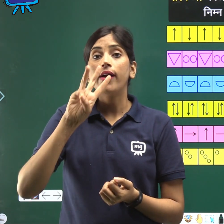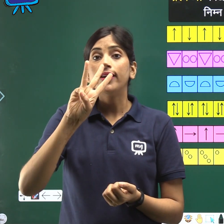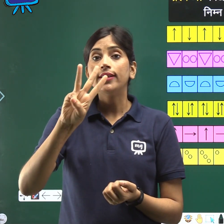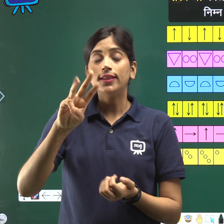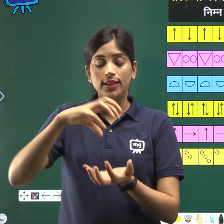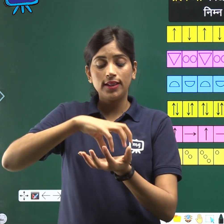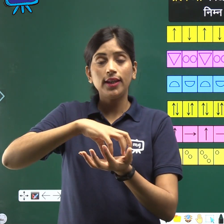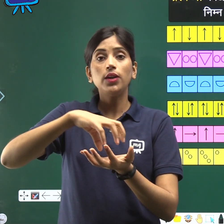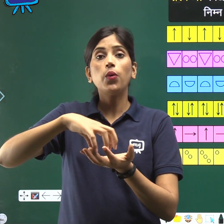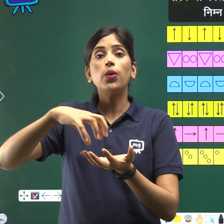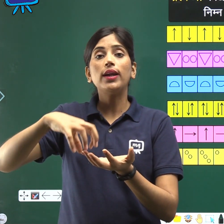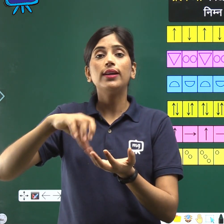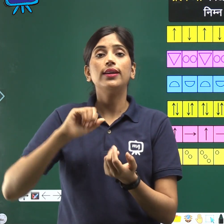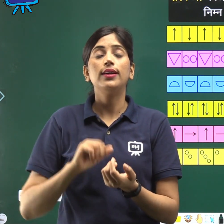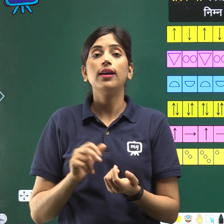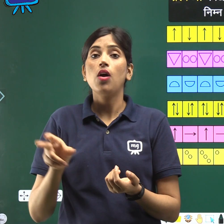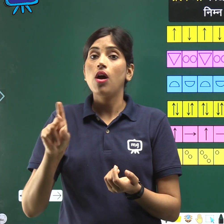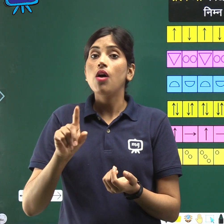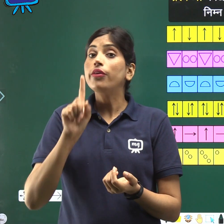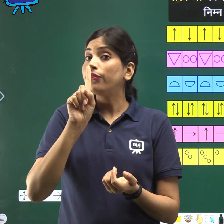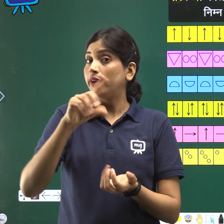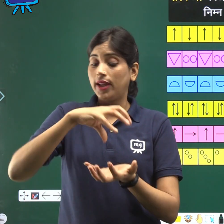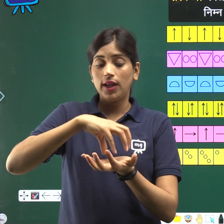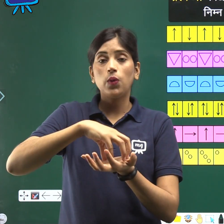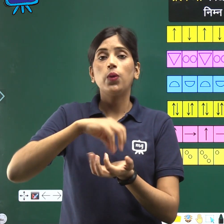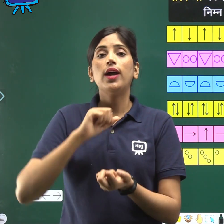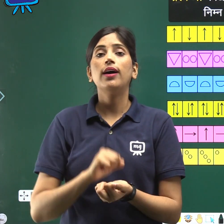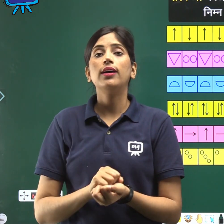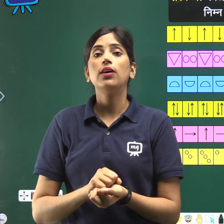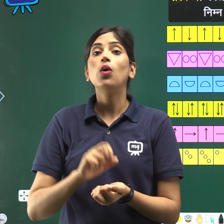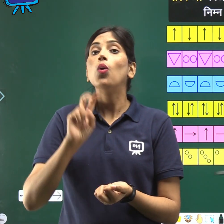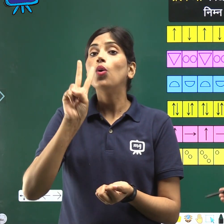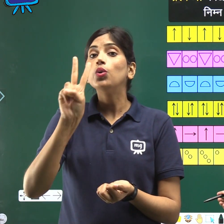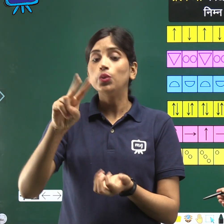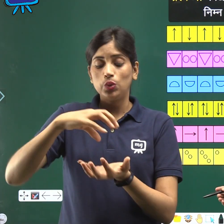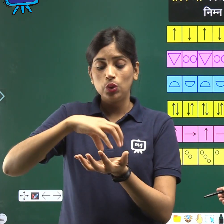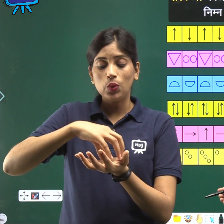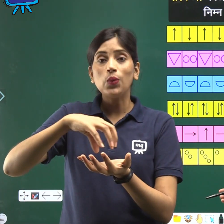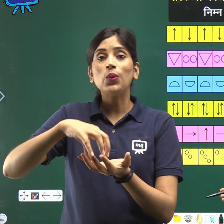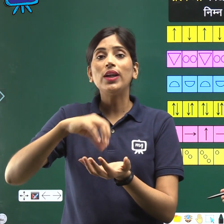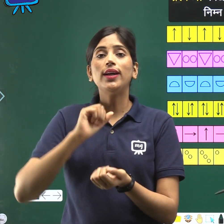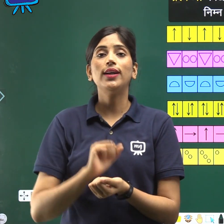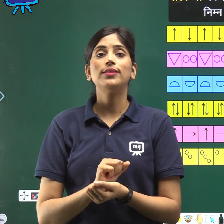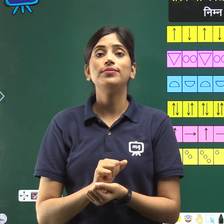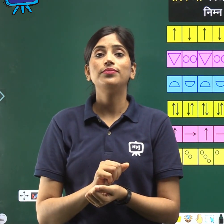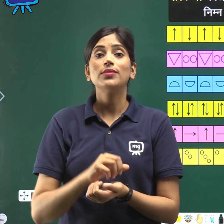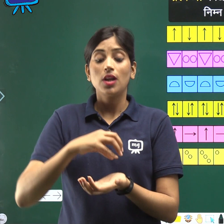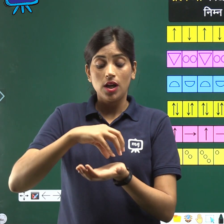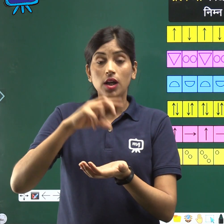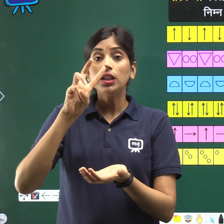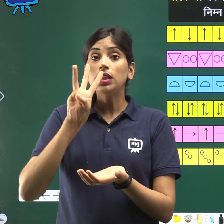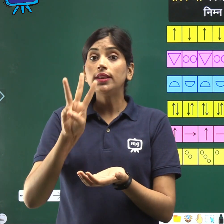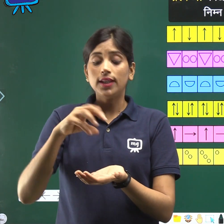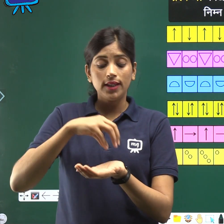तीन गोले। फिर एक गोला, दो गोले, तीन